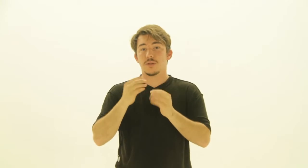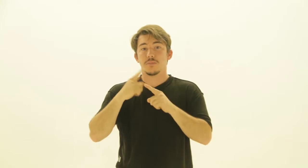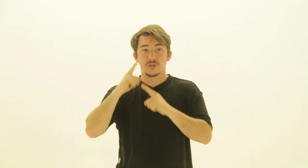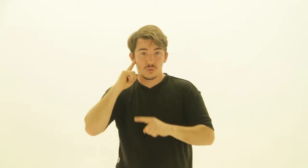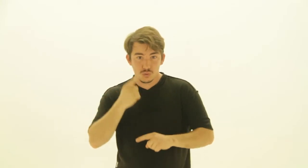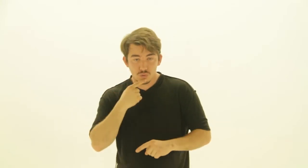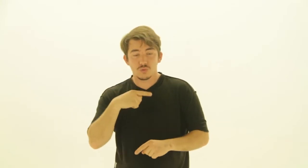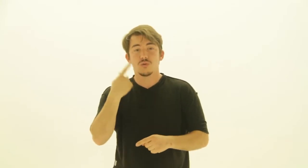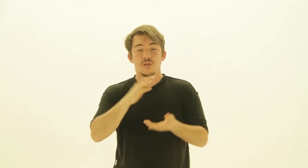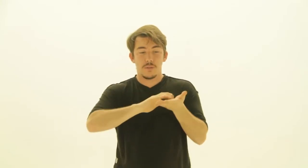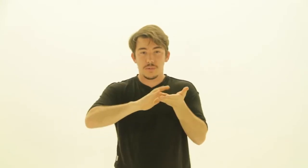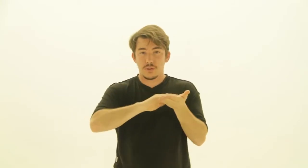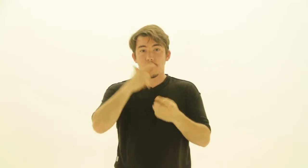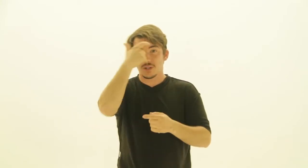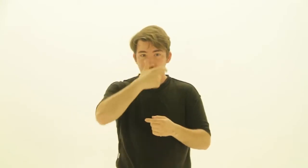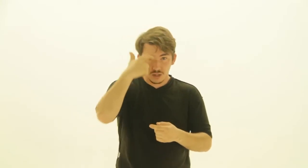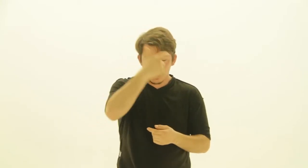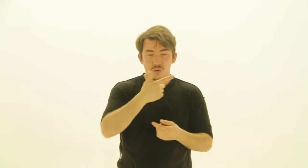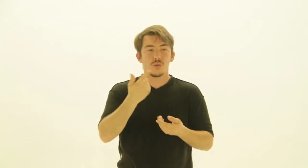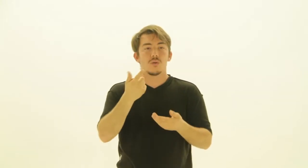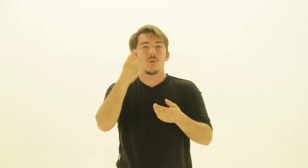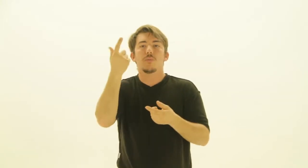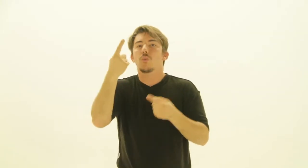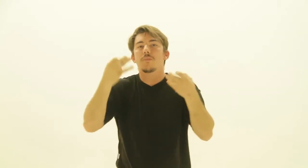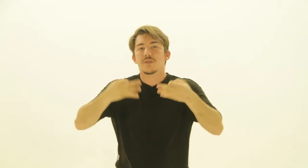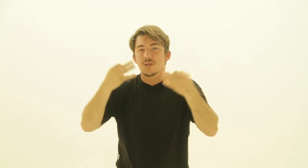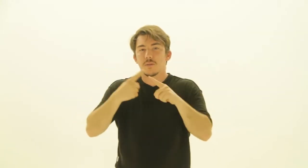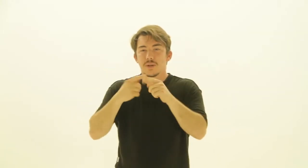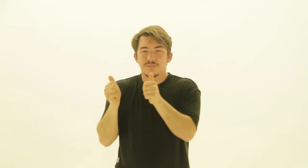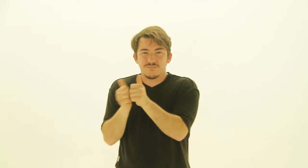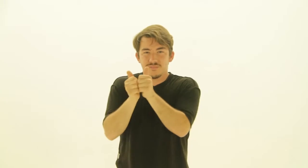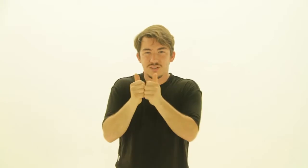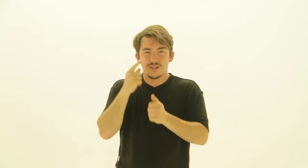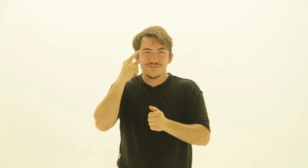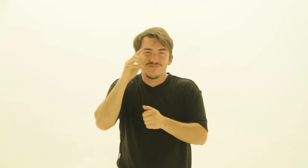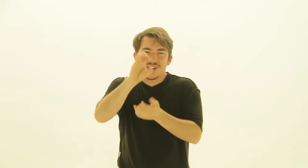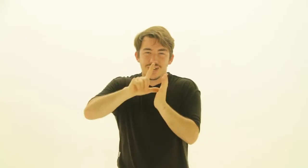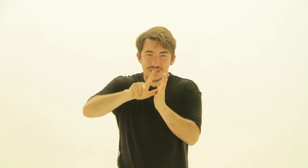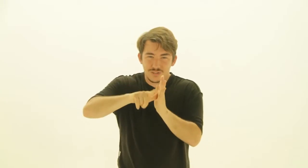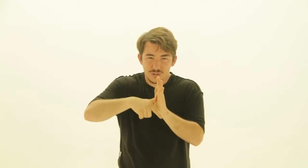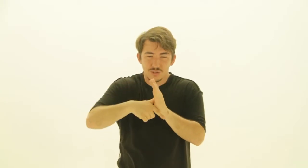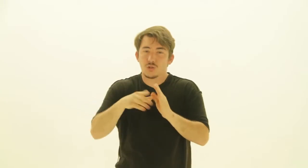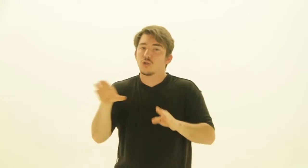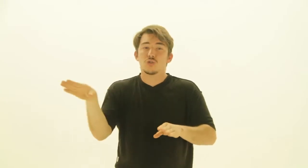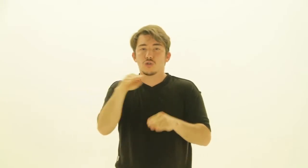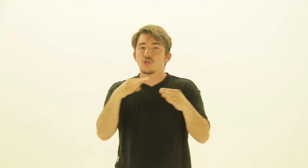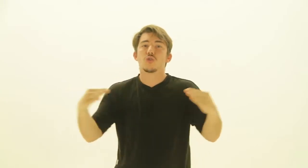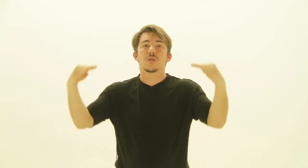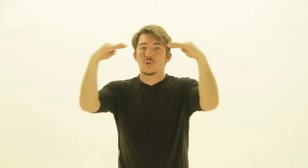ciego, necesitas braille, si tenés alguna otra dificultad, necesitas un acompañante terapéutico, es la sociedad la que tiene que hacer